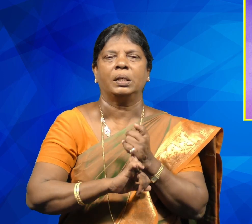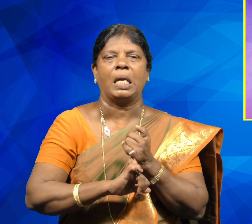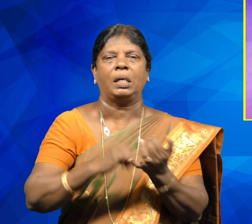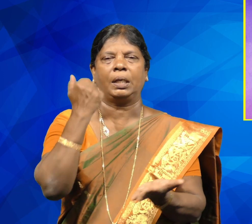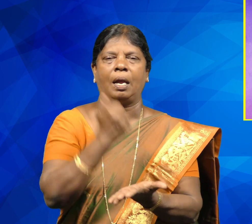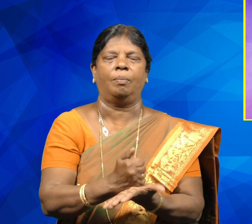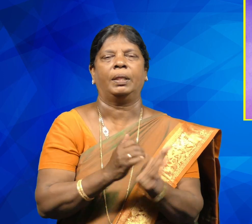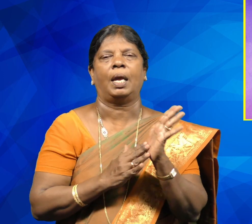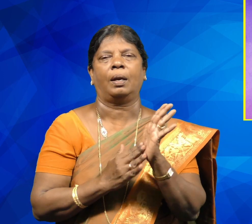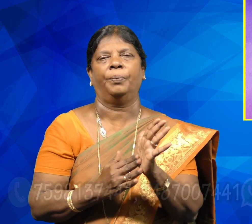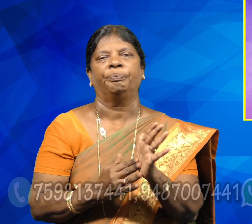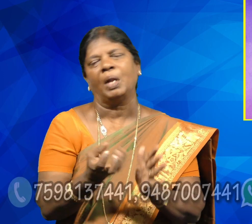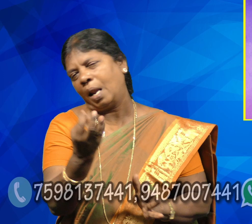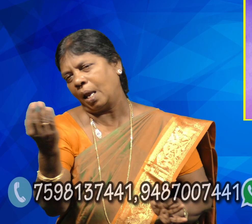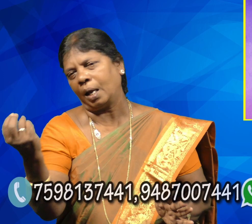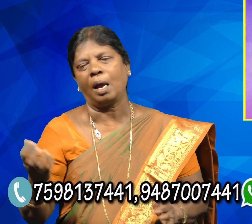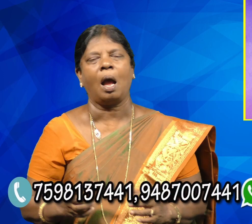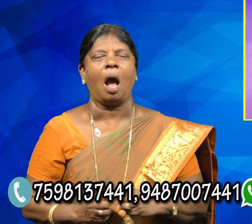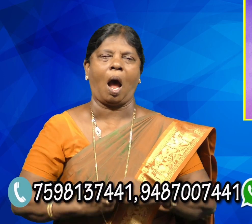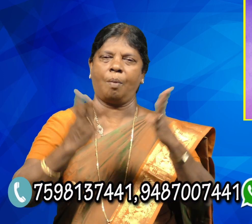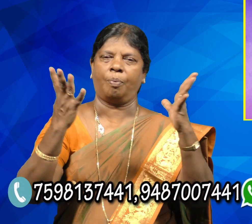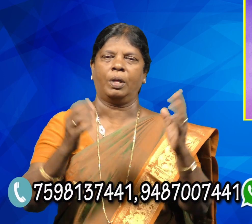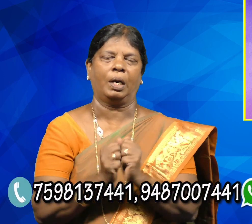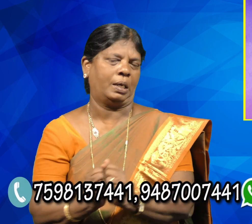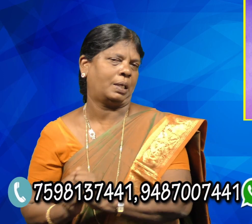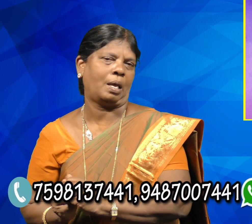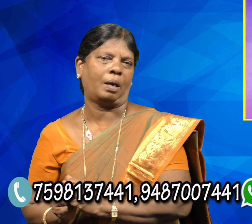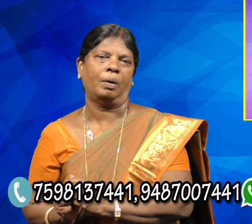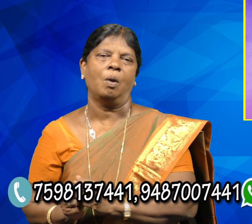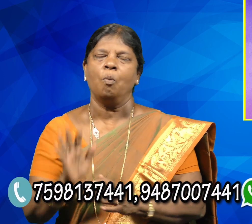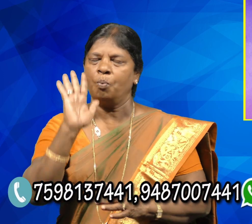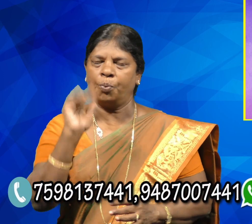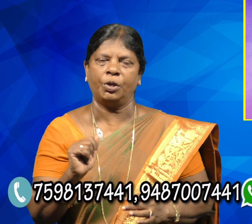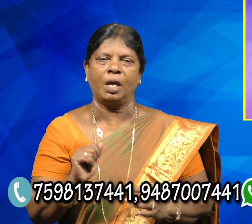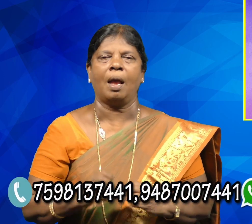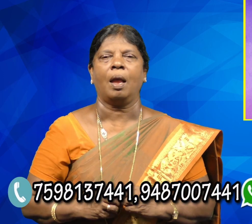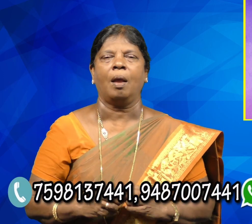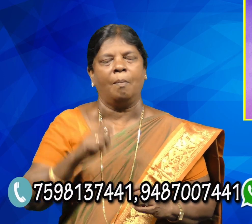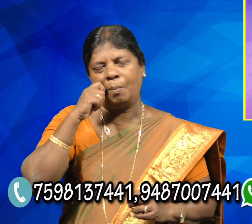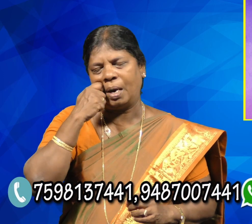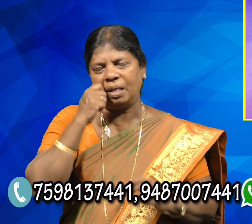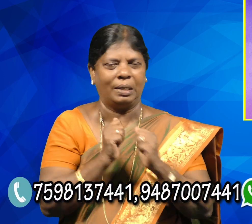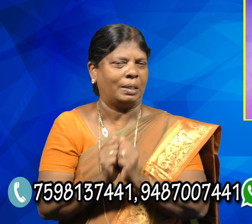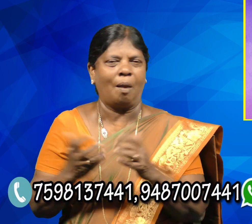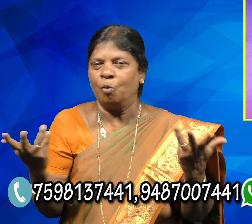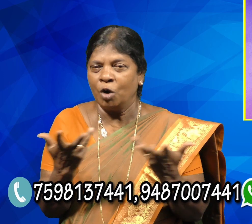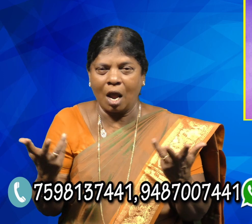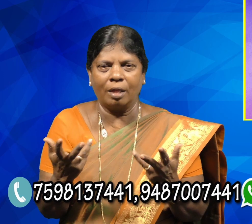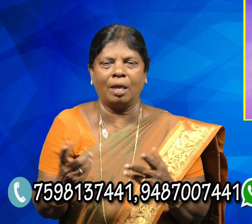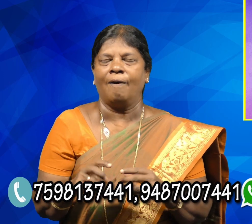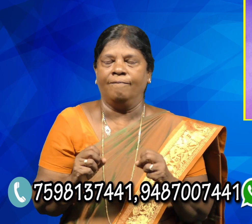மூலமாக நிரூபித்து காண்பித்தார். அநேக அற்புதங்களை செய்தார். புதுமைகள் மனிதனாலே